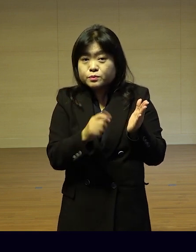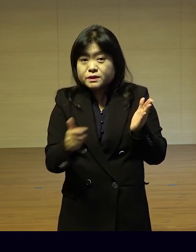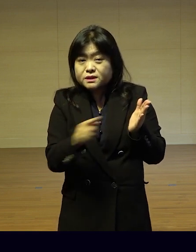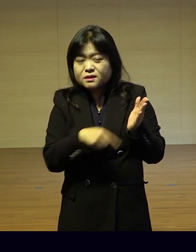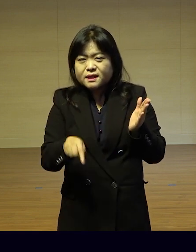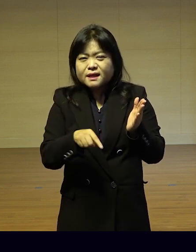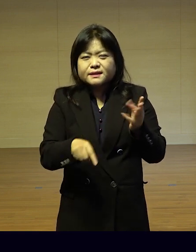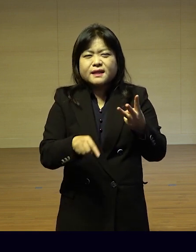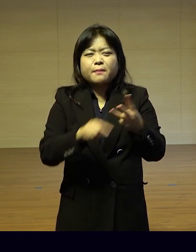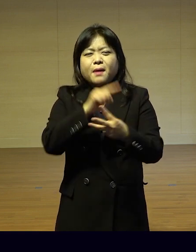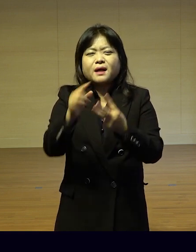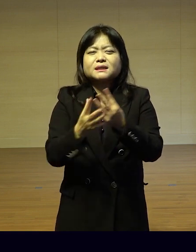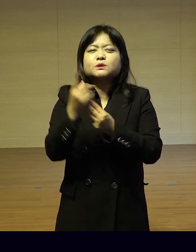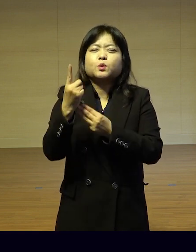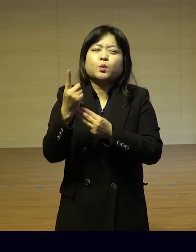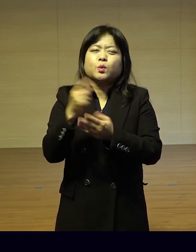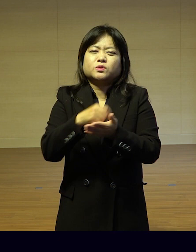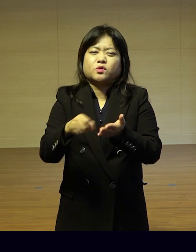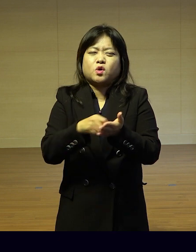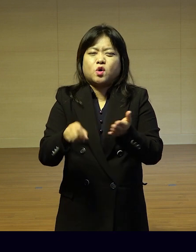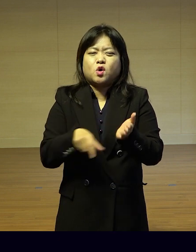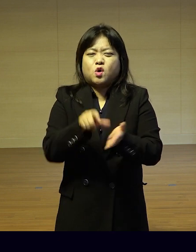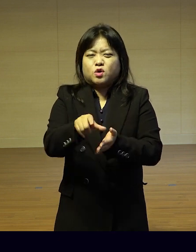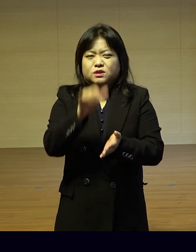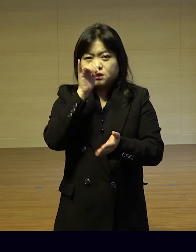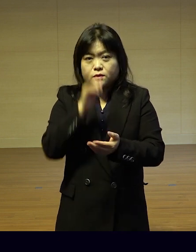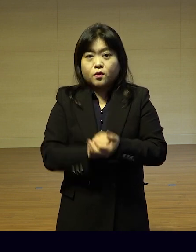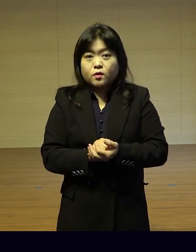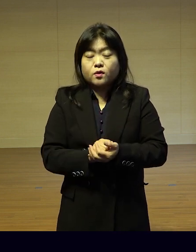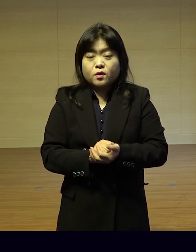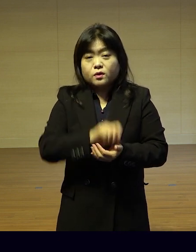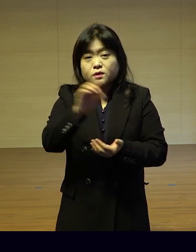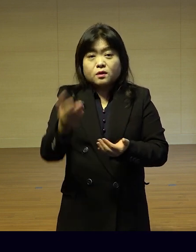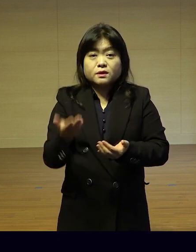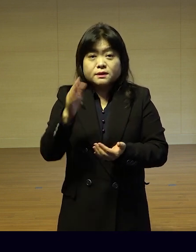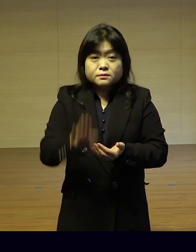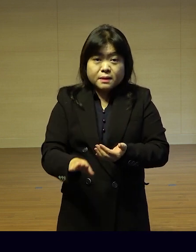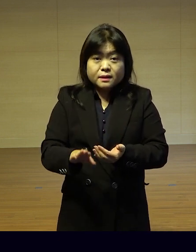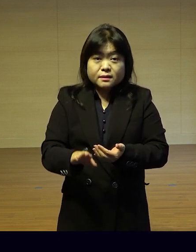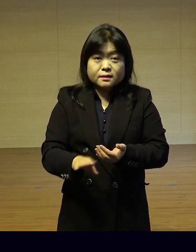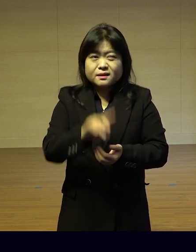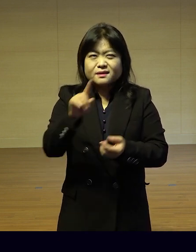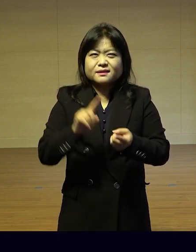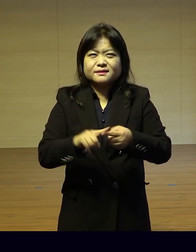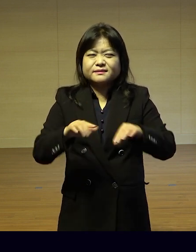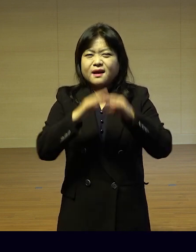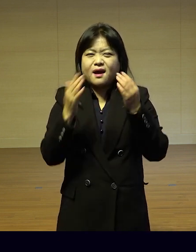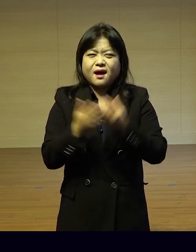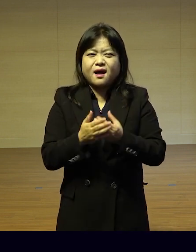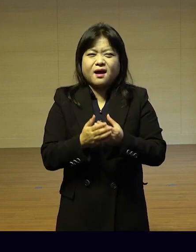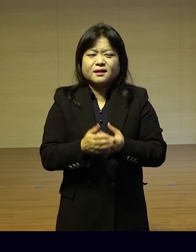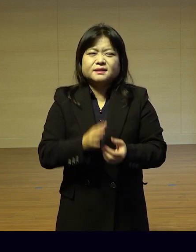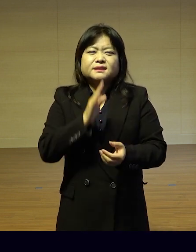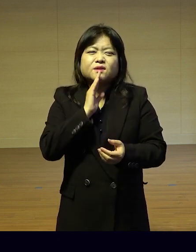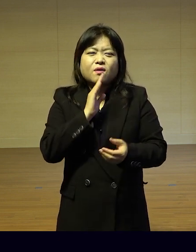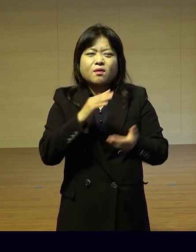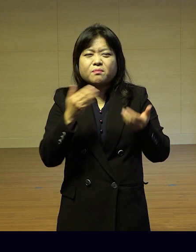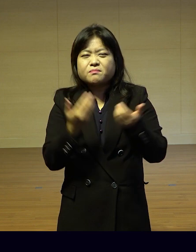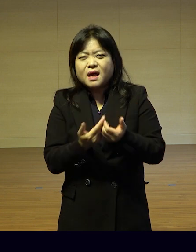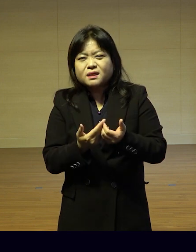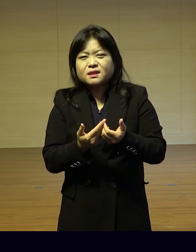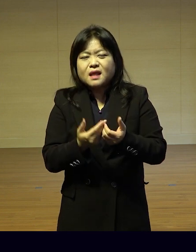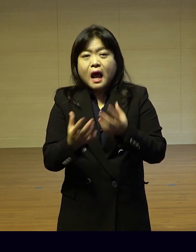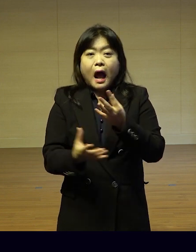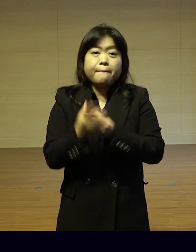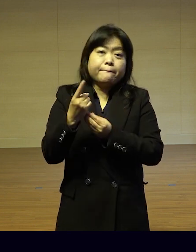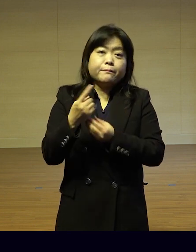이런 사망일조로 되어 있기는 합니다. 근데 그런 경우에도 모두 이것이 정명제, 반명제,